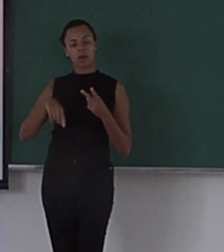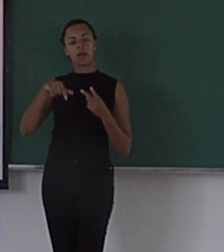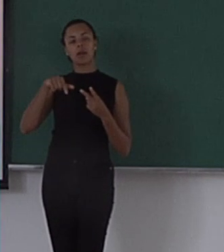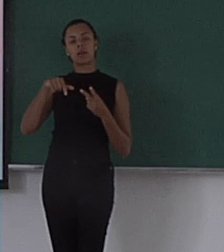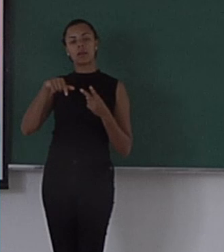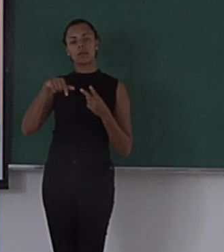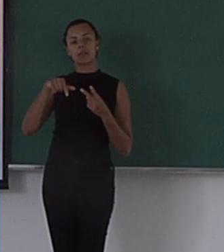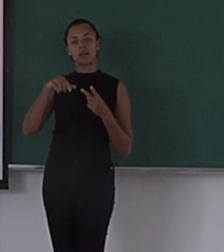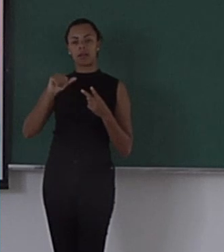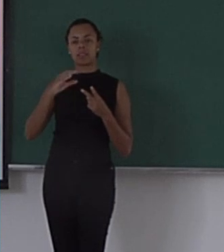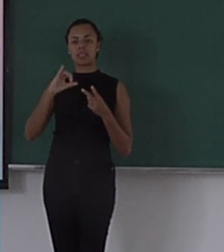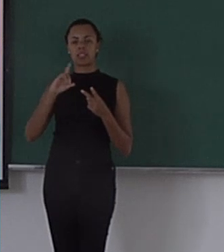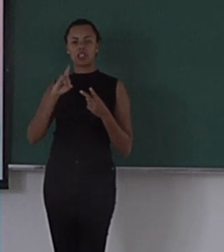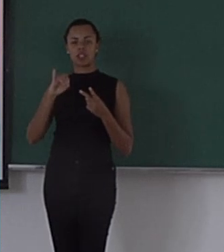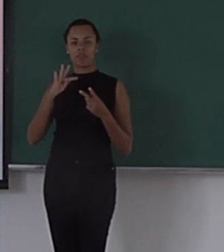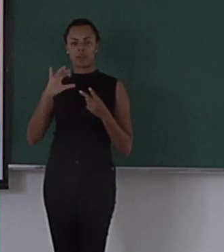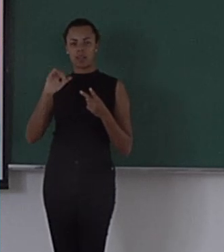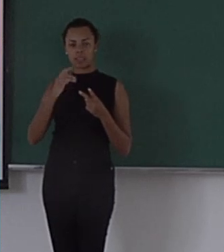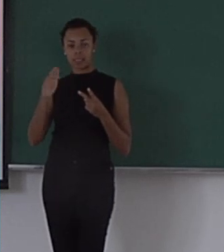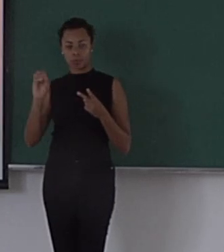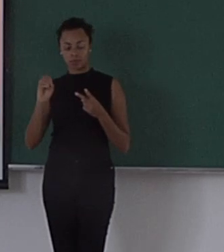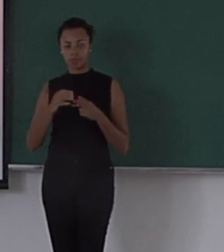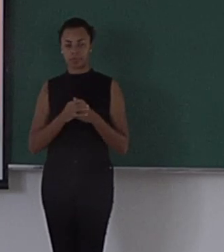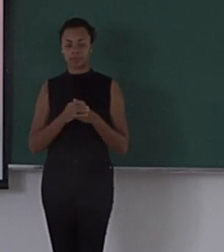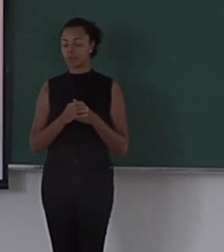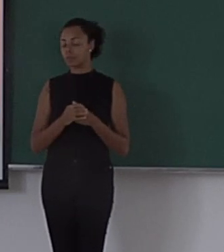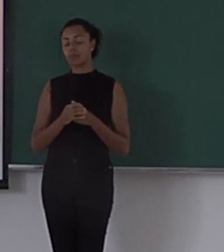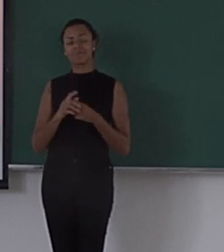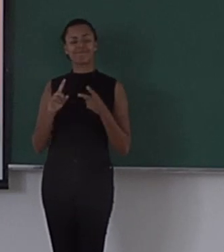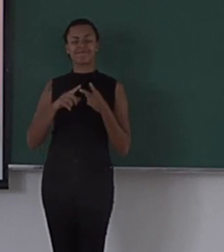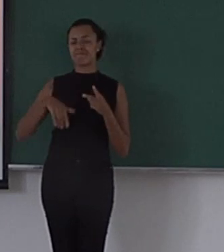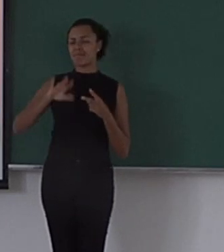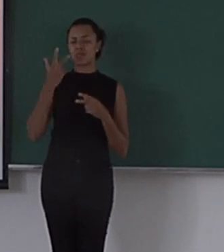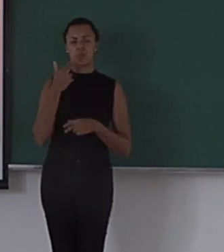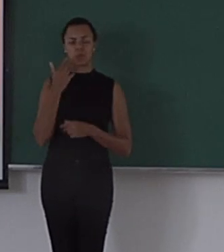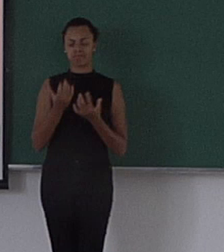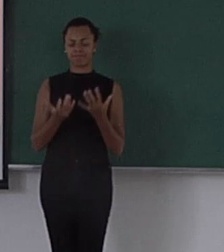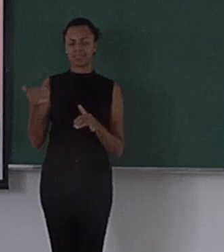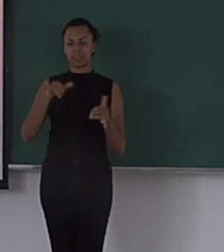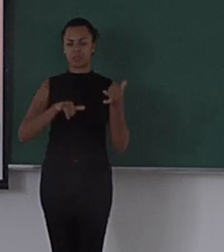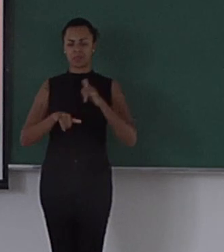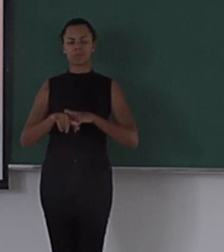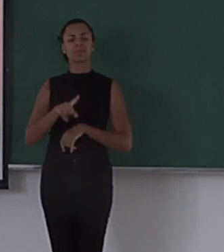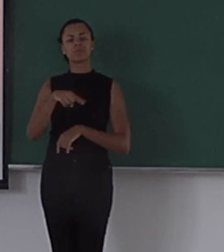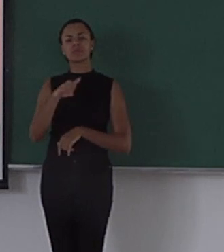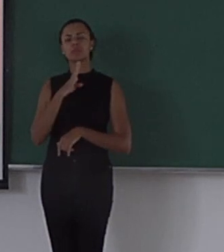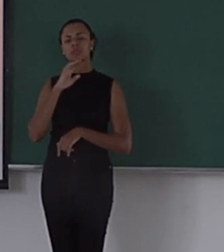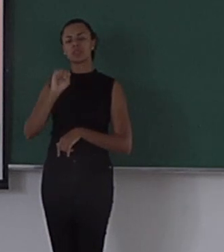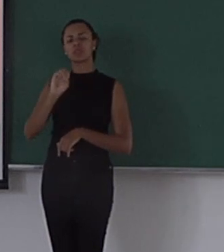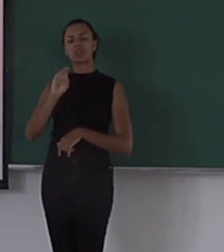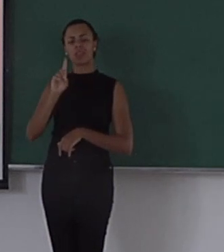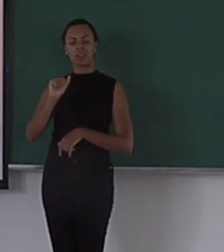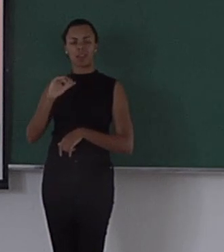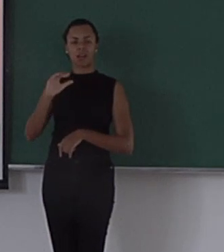eles formam a segunda categoria mais comum de queimadura química. A soda cáustica, né, que é o hidróxido de